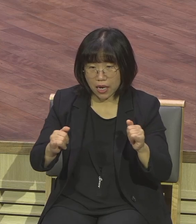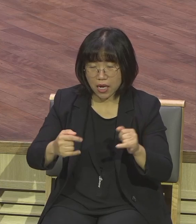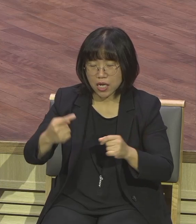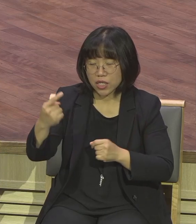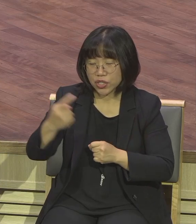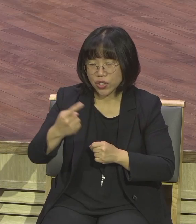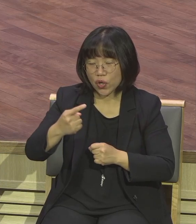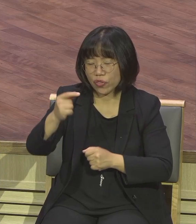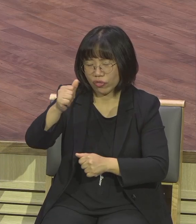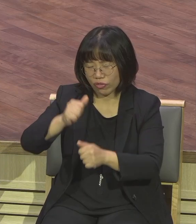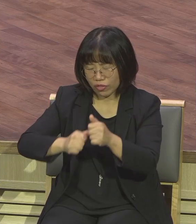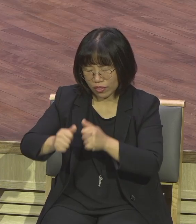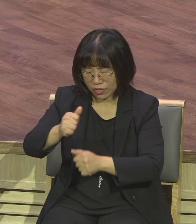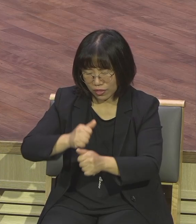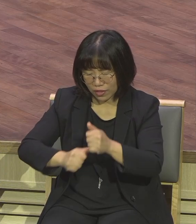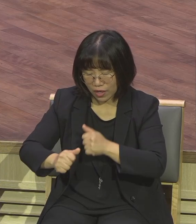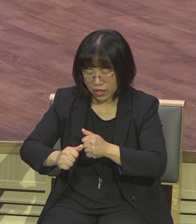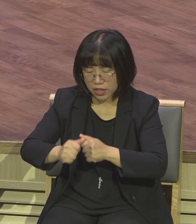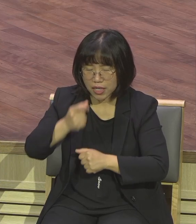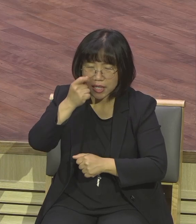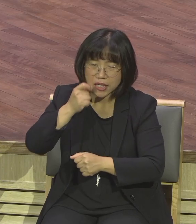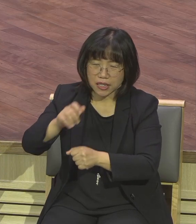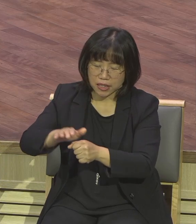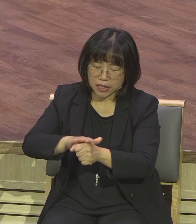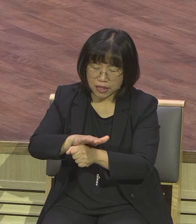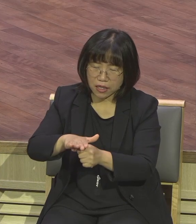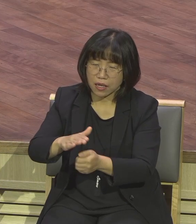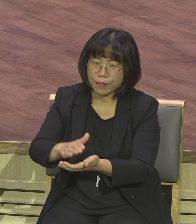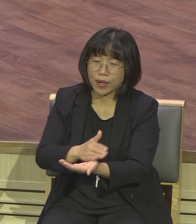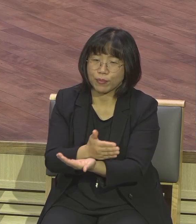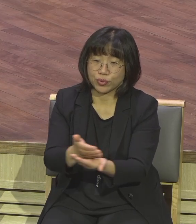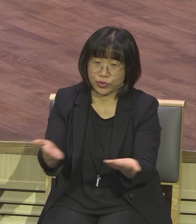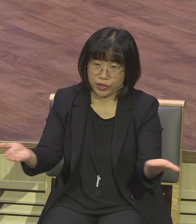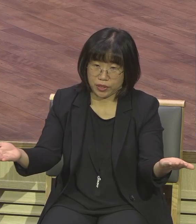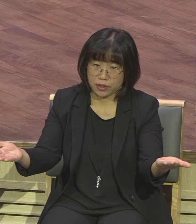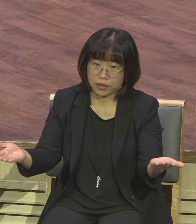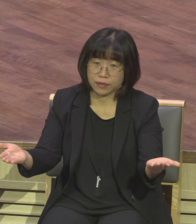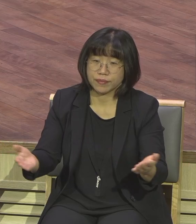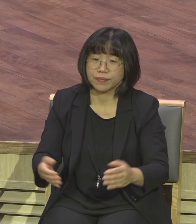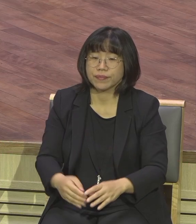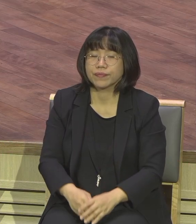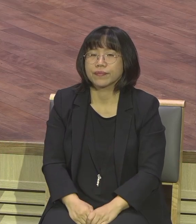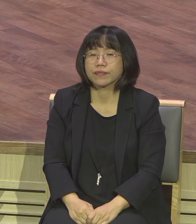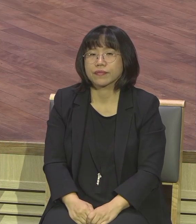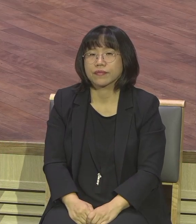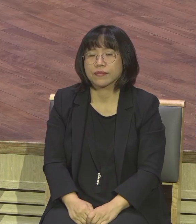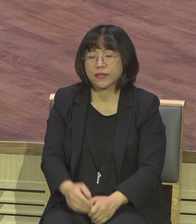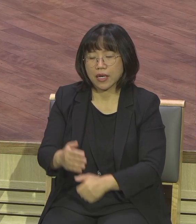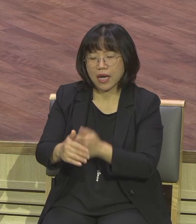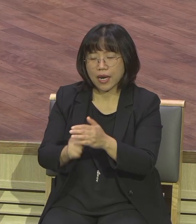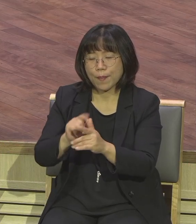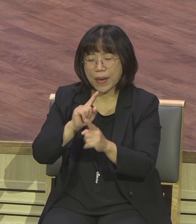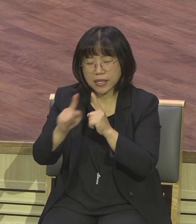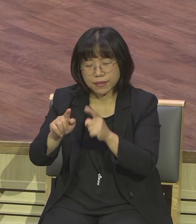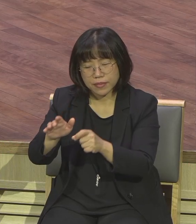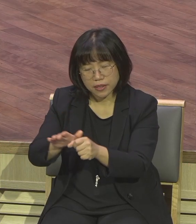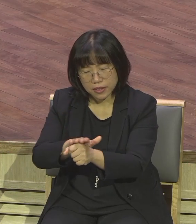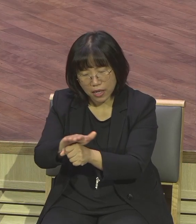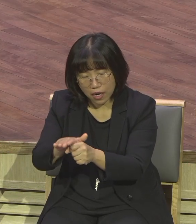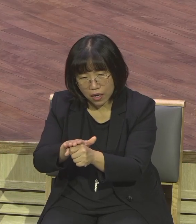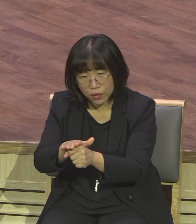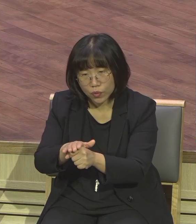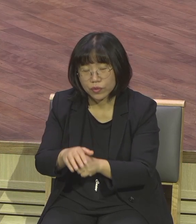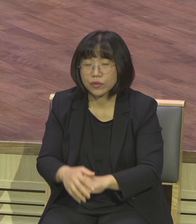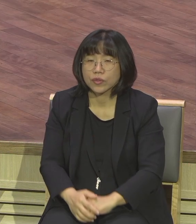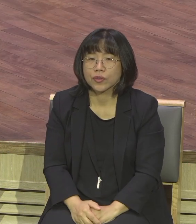천대까지 인내를 베푸신다. 천대까지 말씀 하나님 말씀을 사랑하고